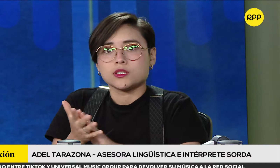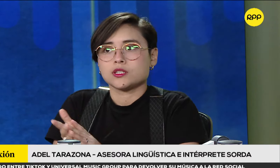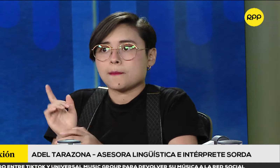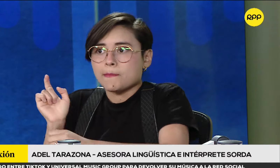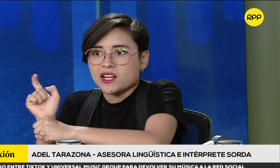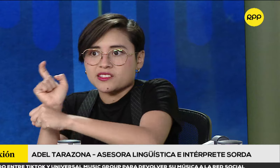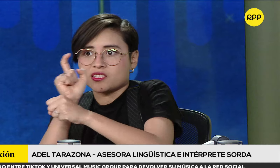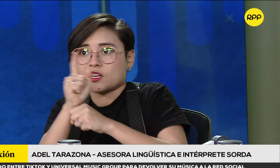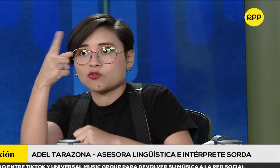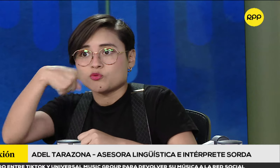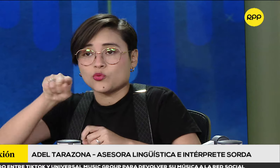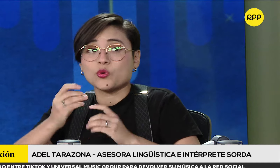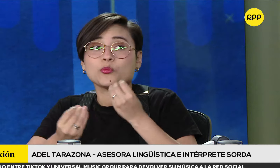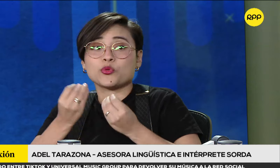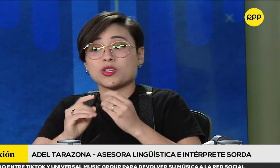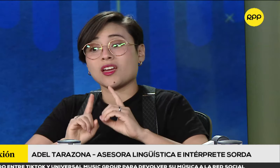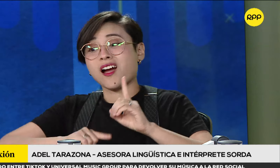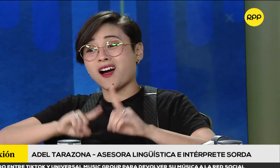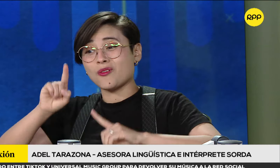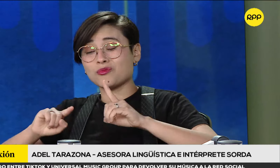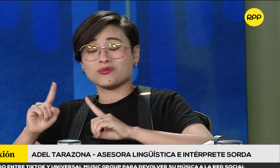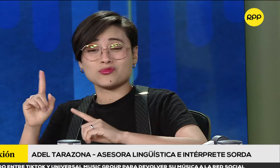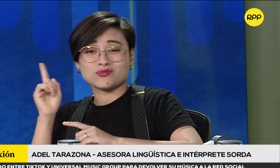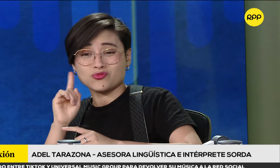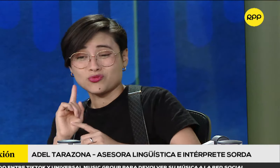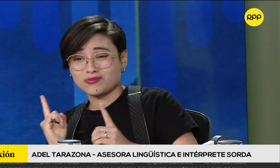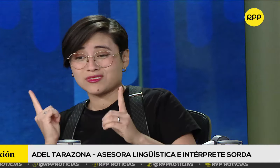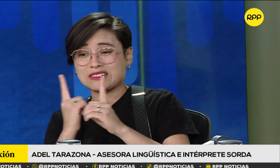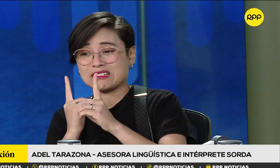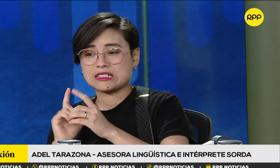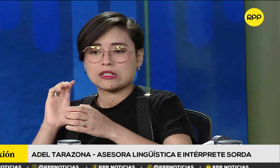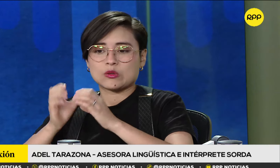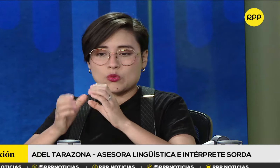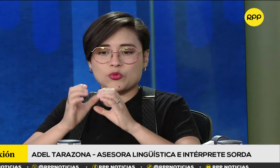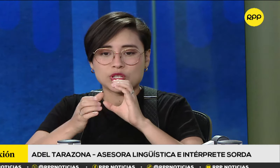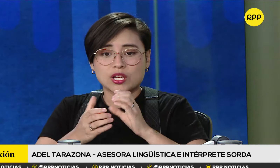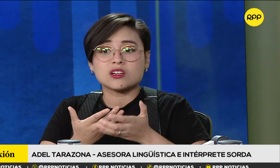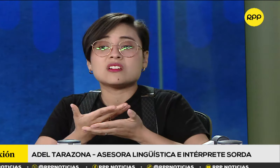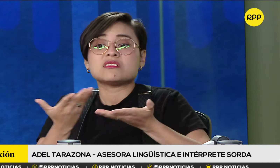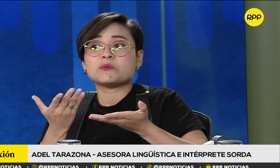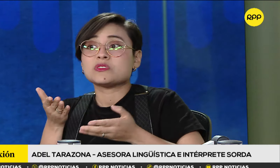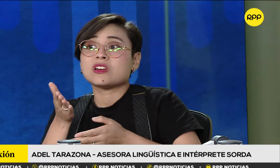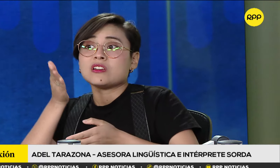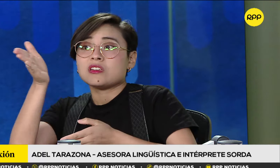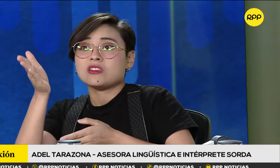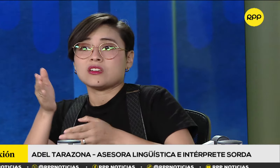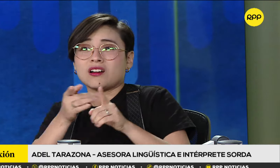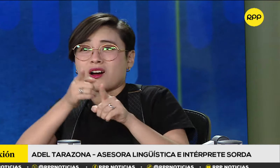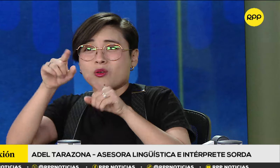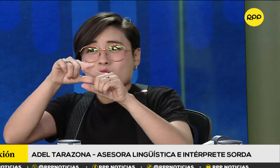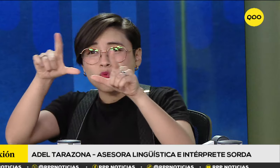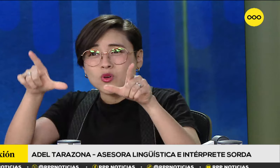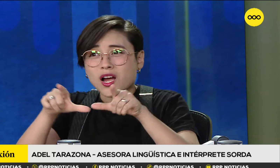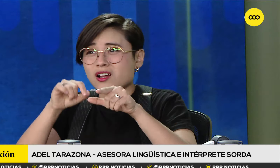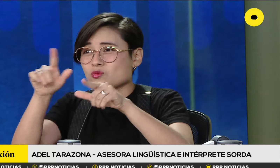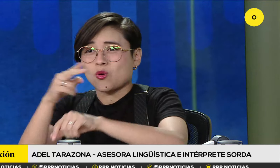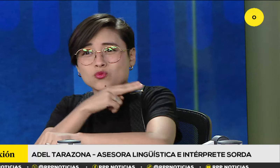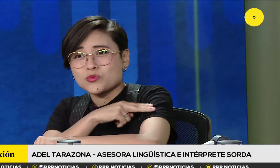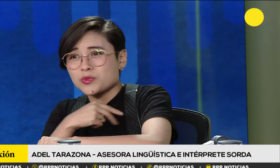de eventos, ¿no? Se da este tipo de ánimo, de más acceso a la comunicación, de que la gente vea que